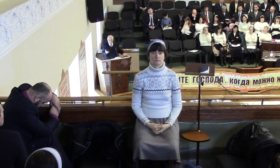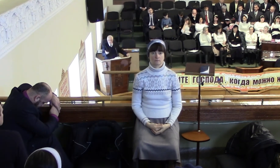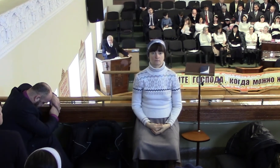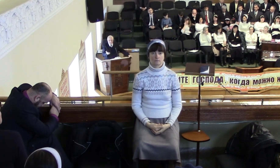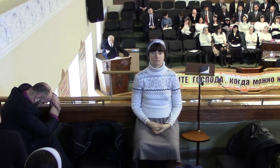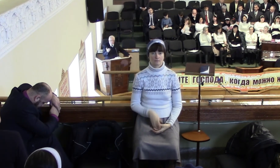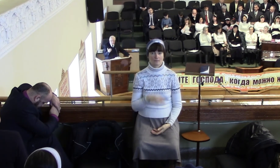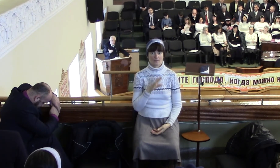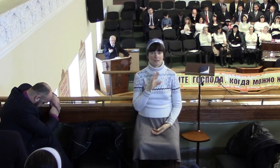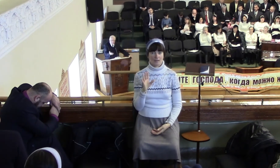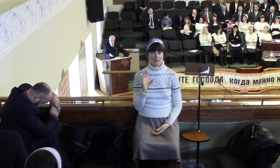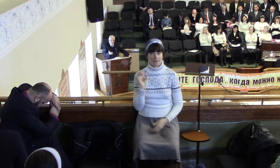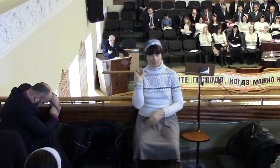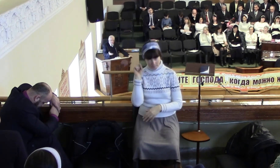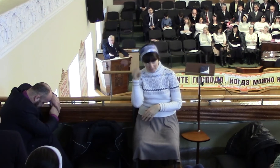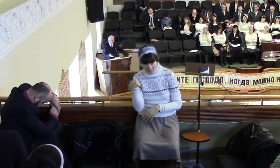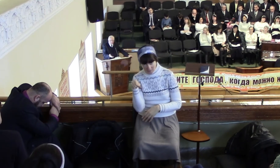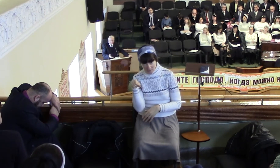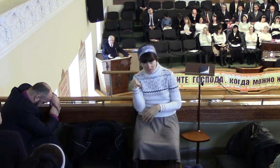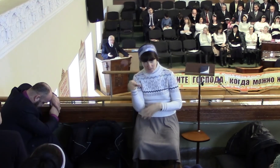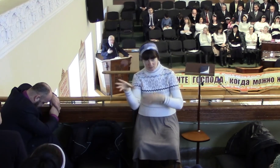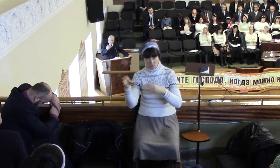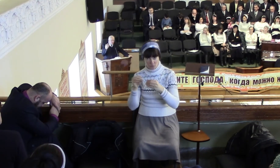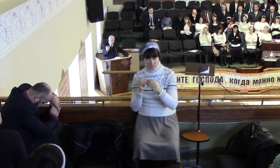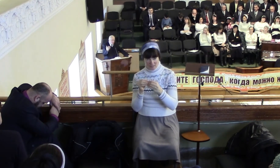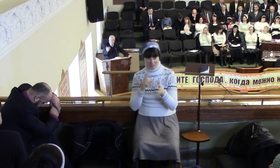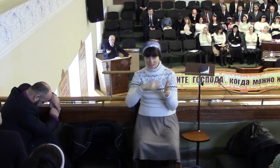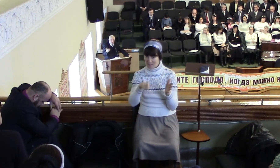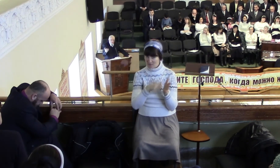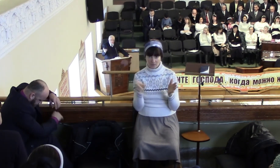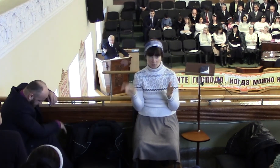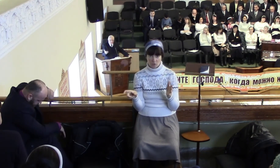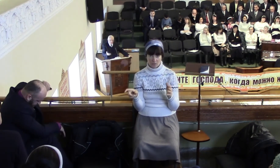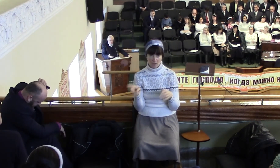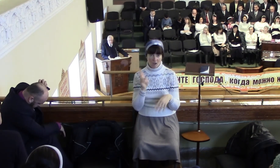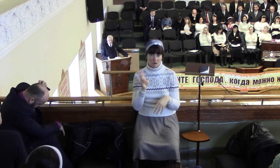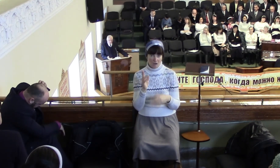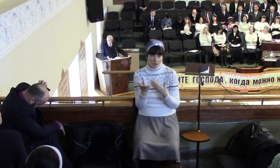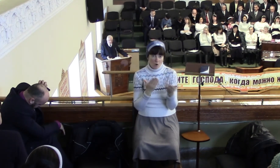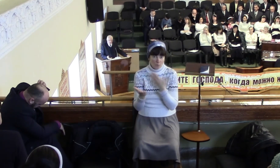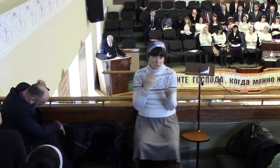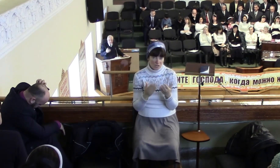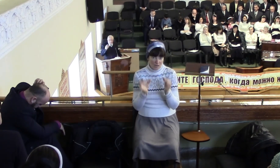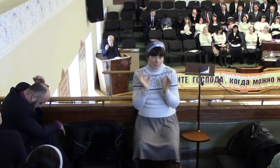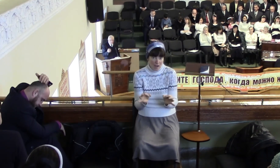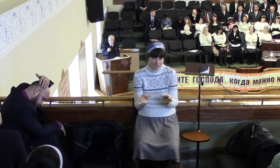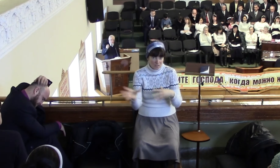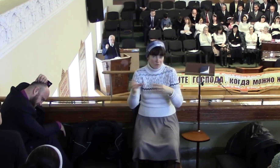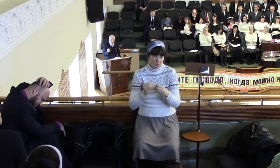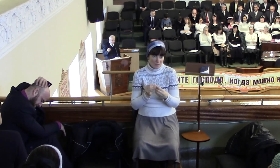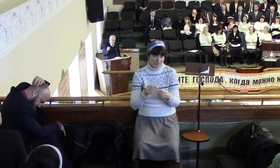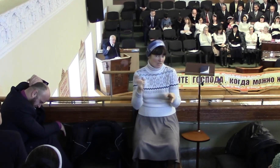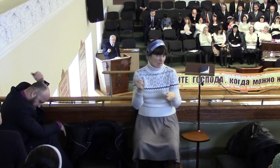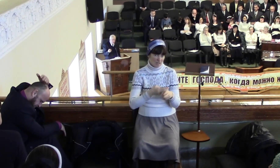поступить? Не преклоняйтесь под чужое ярмо с неверными. Ибо какое общение праведности с беззаконием? Что